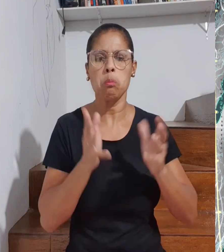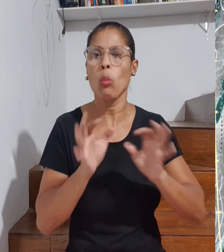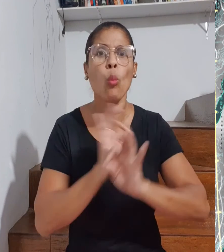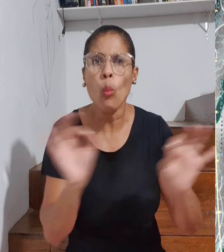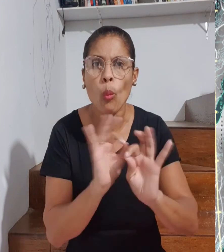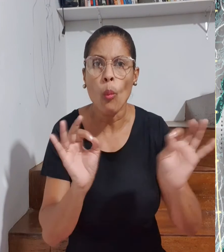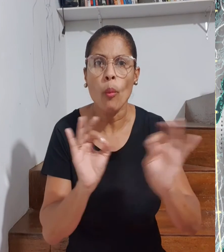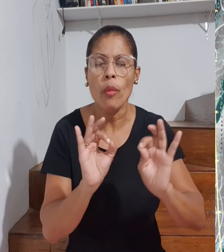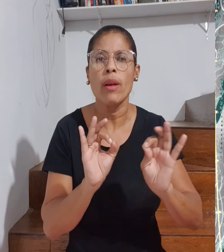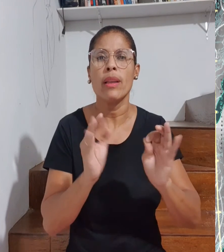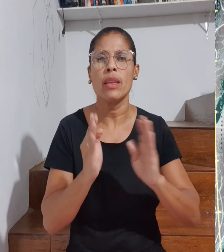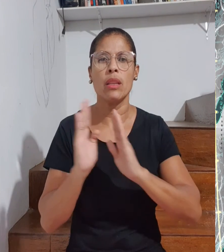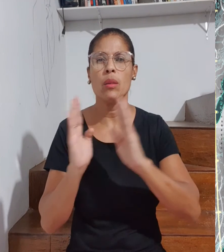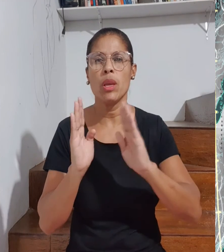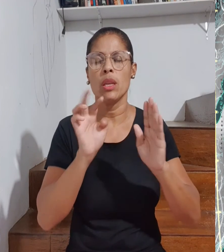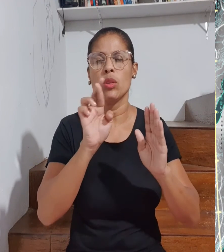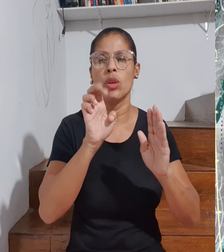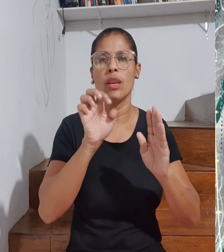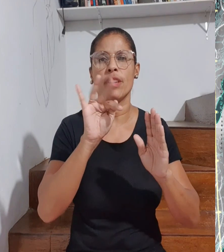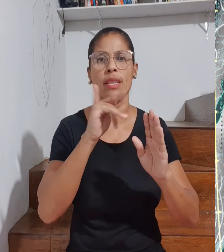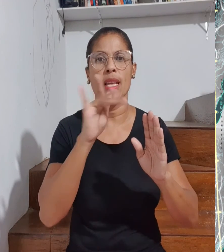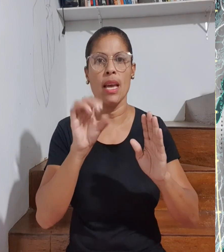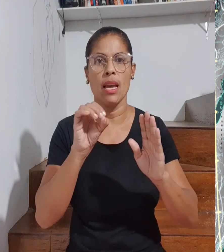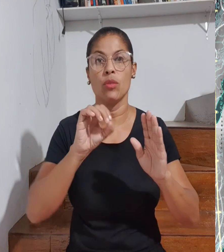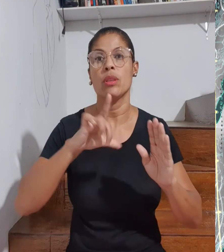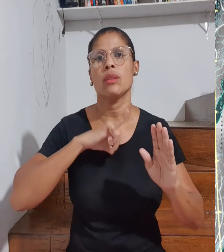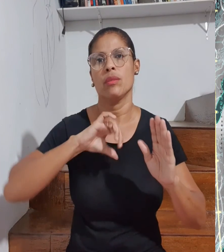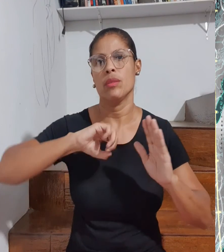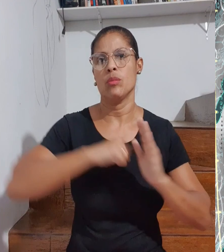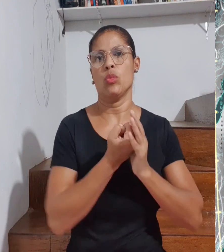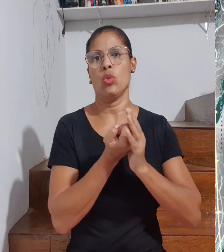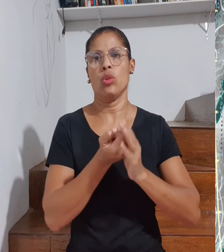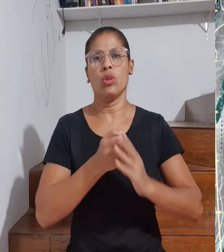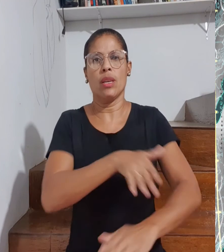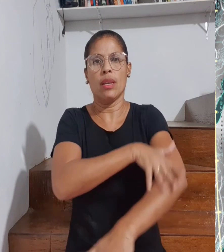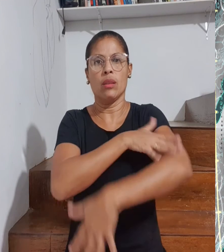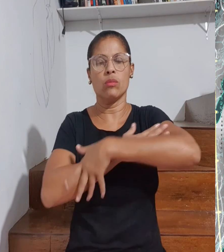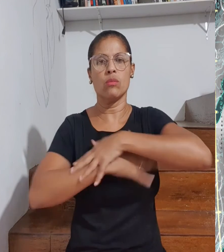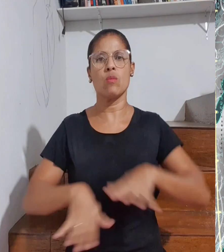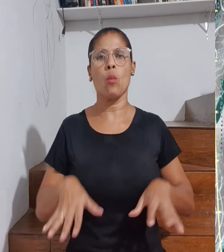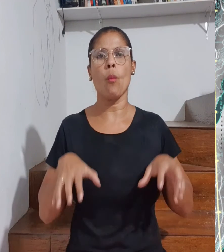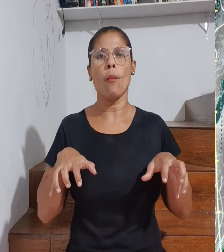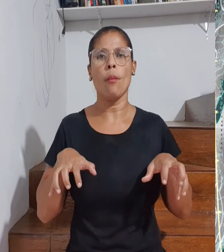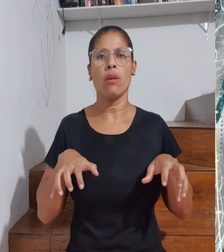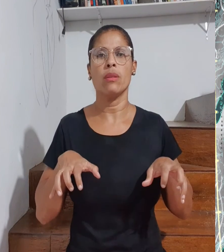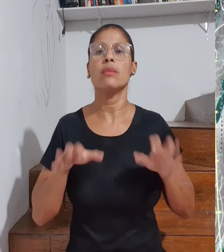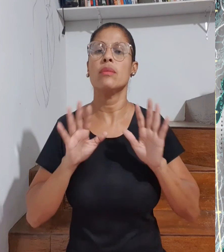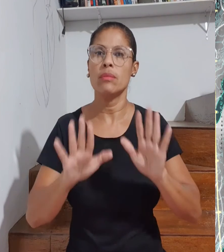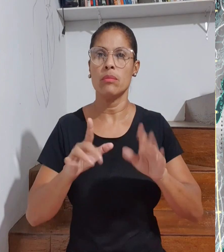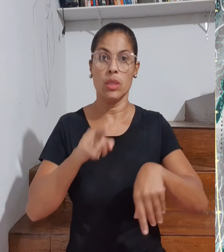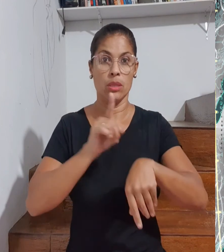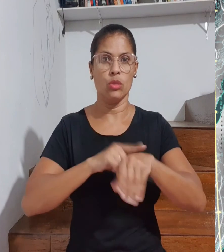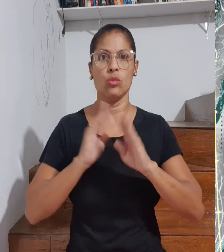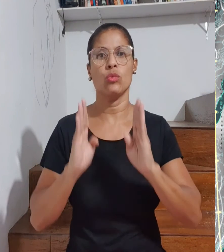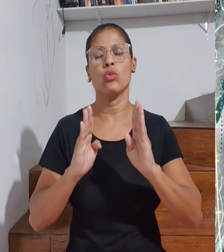ao estímulo colinérgico, chamado período refratário, ocorre o bloqueio neuromuscular. Entretanto, é uma droga